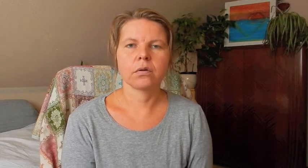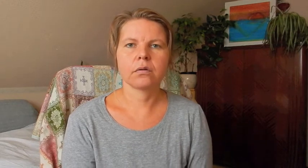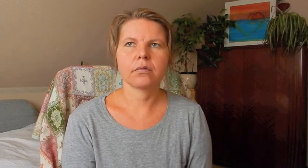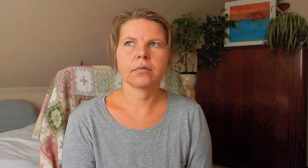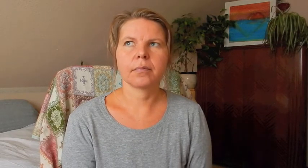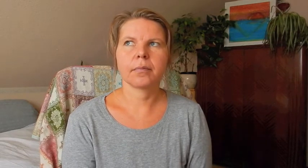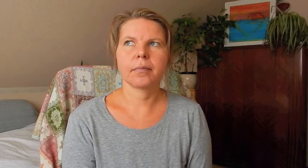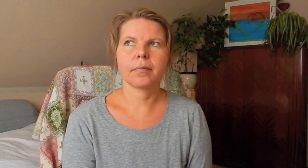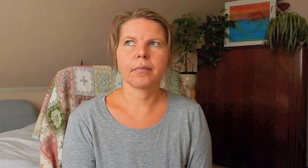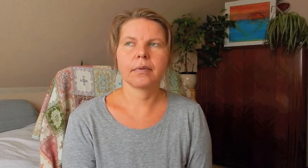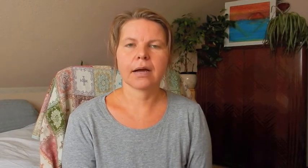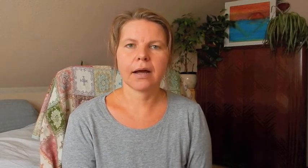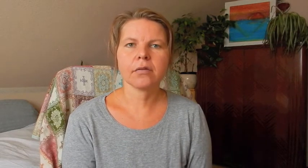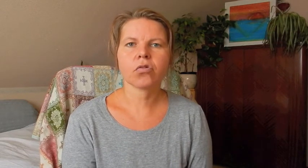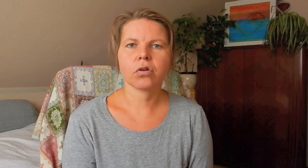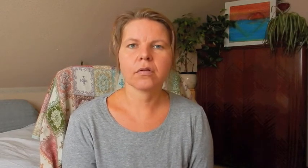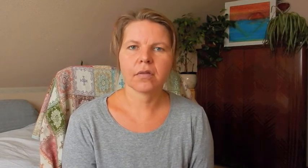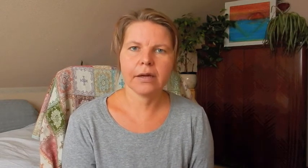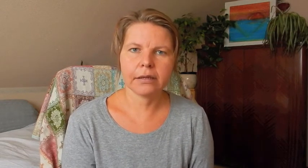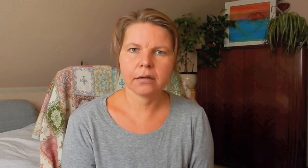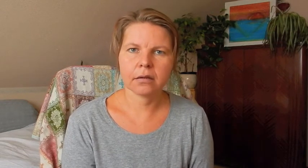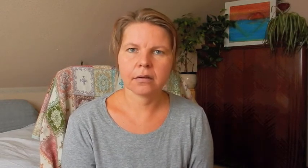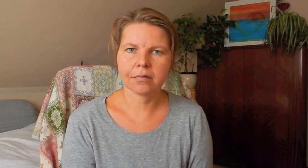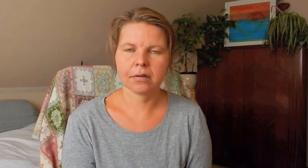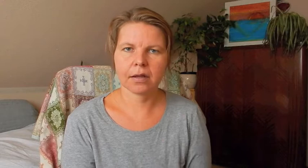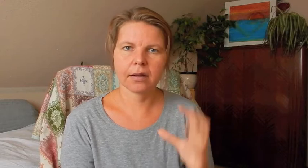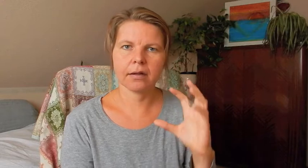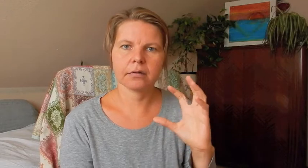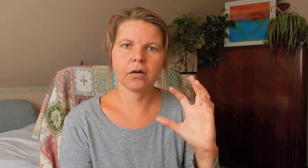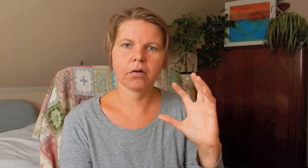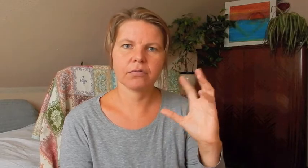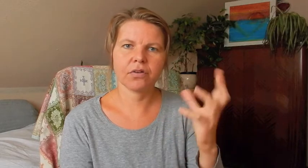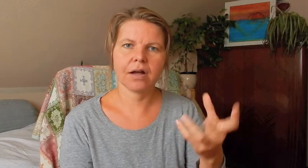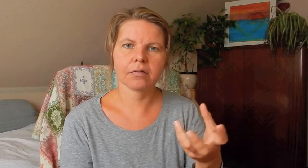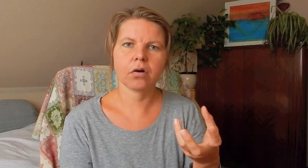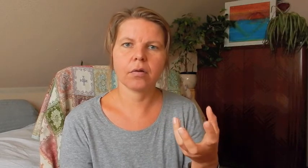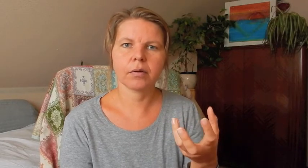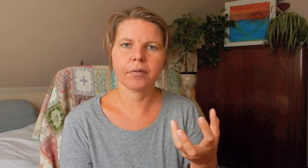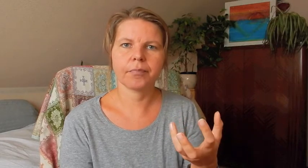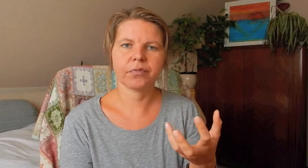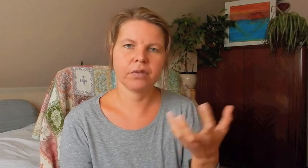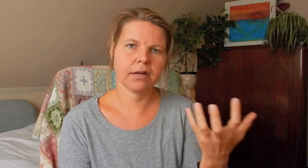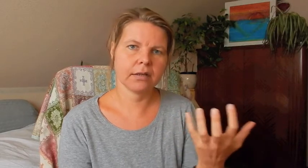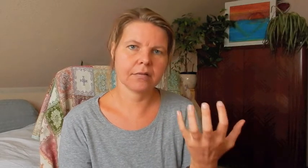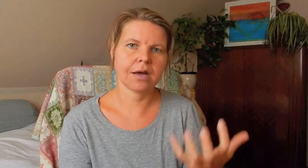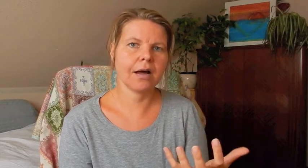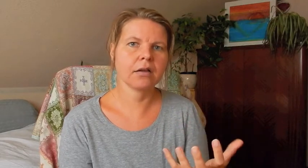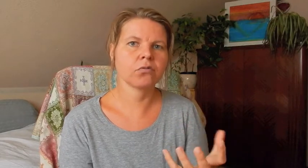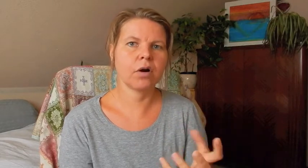Und da kann es schon sein, dass ich dann halt auch in Phasen komme, wie halt jetzt gerade, wo